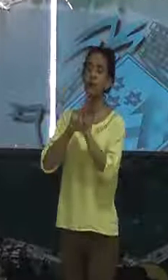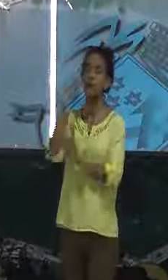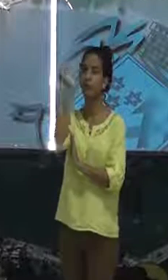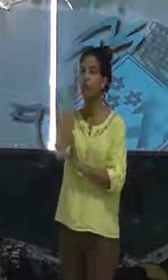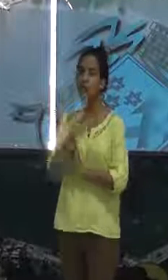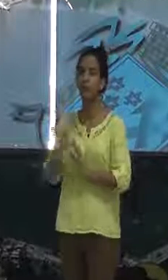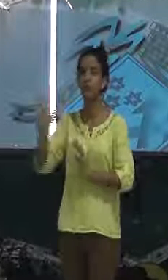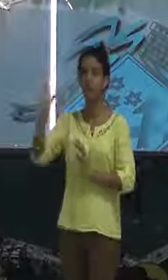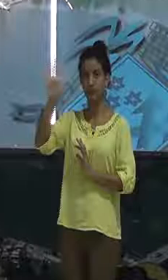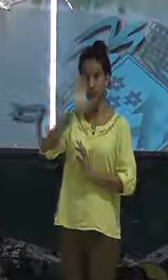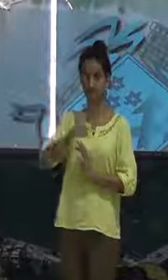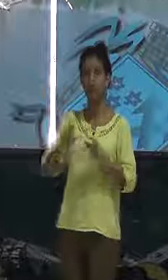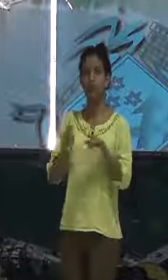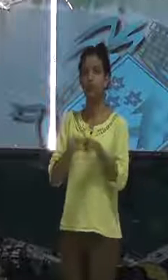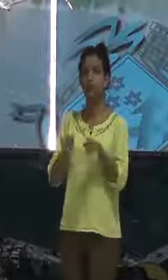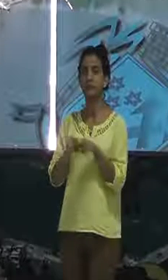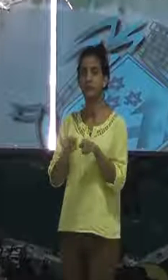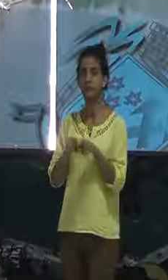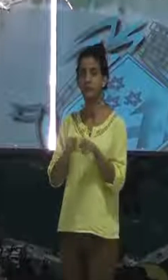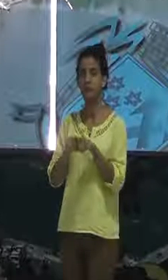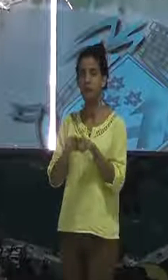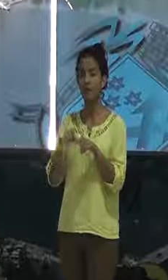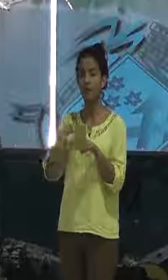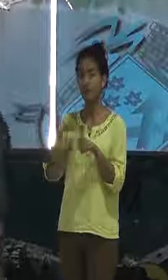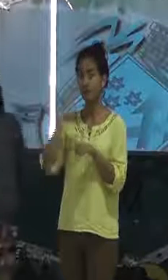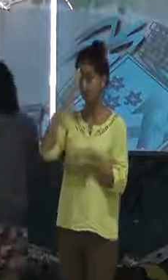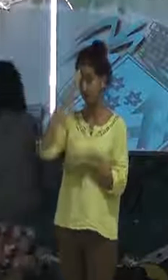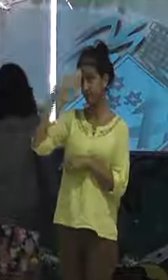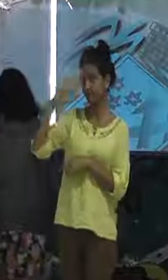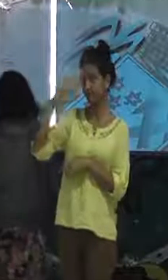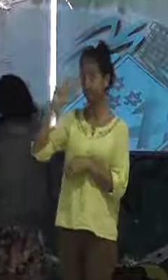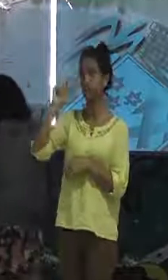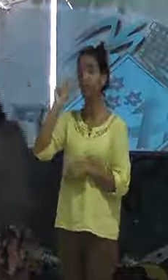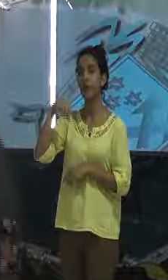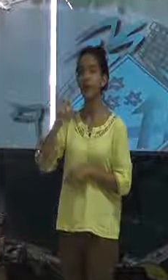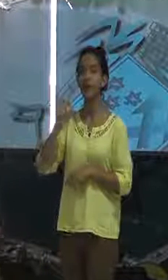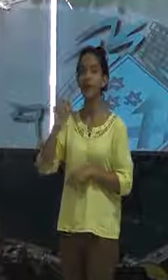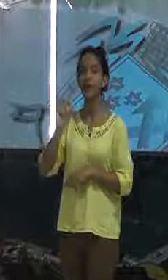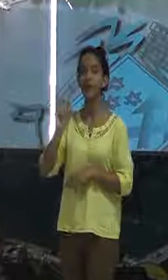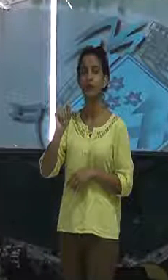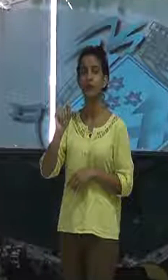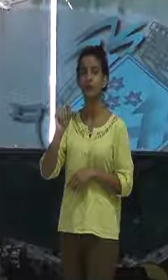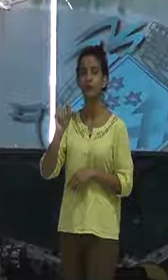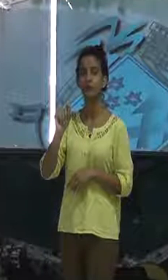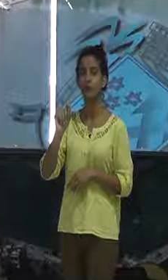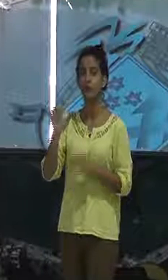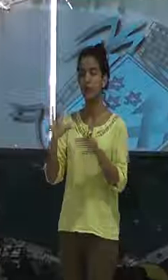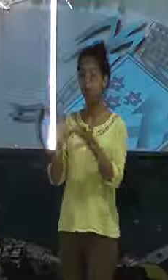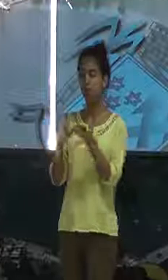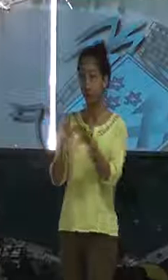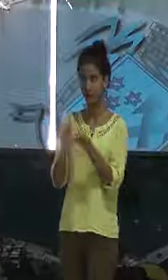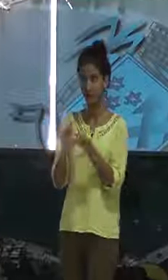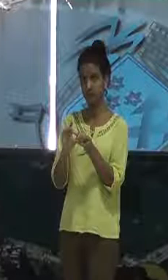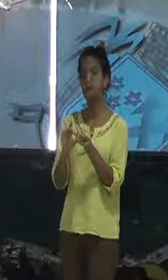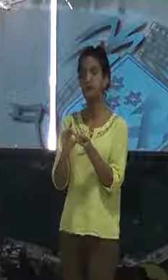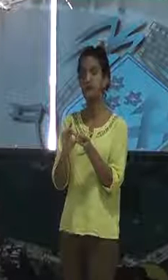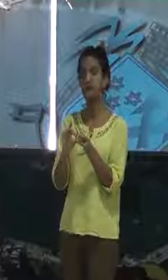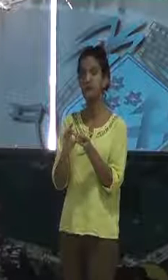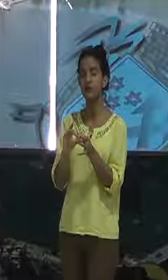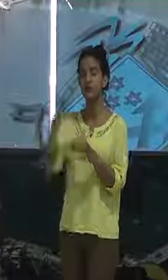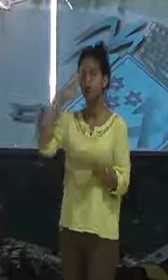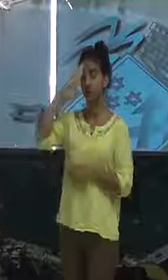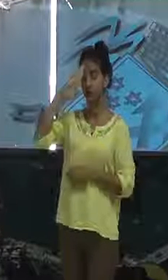afora. Dentre as ações primordiais para o sucesso dos censos, incluem-se as parcerias com as autoridades